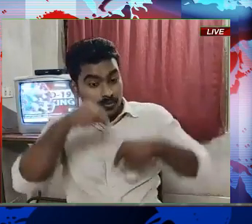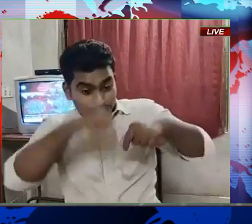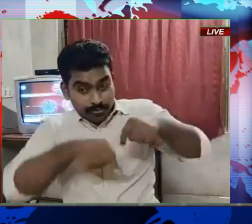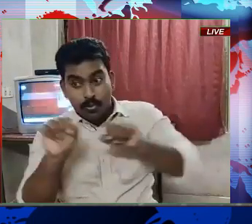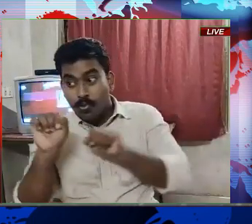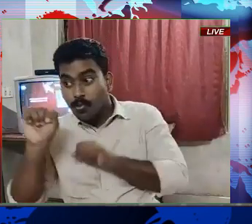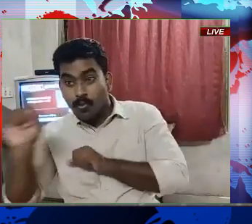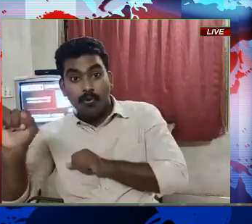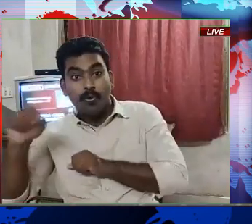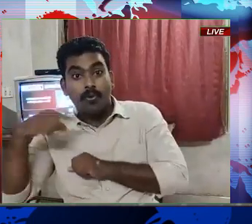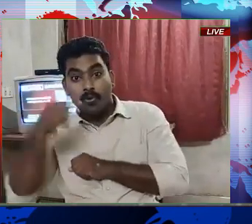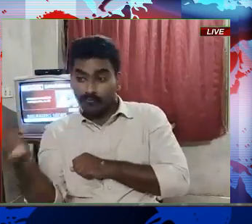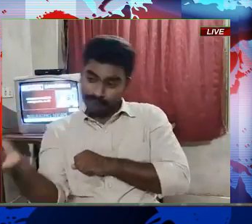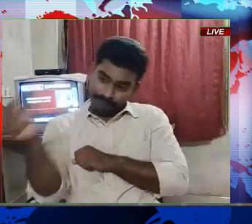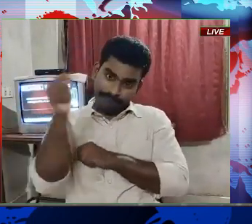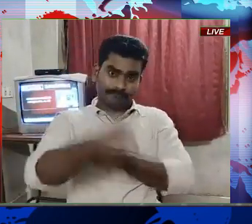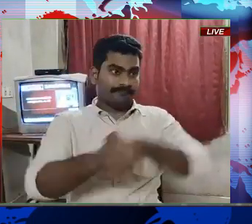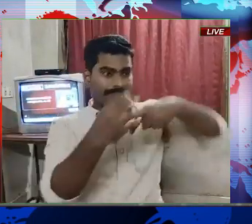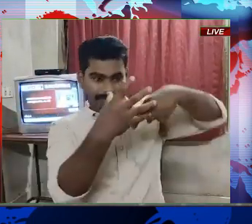വിളവെടുപ്പിനും